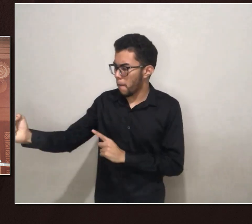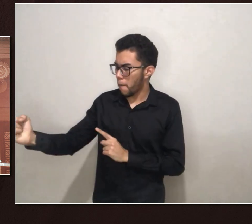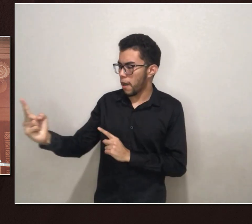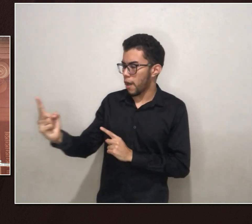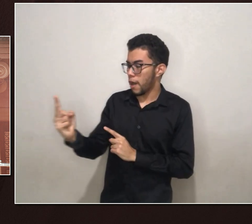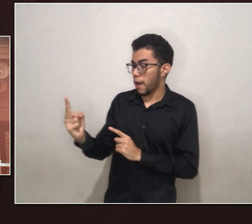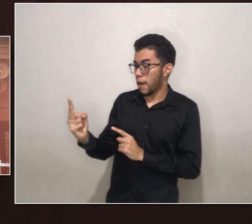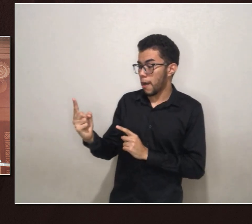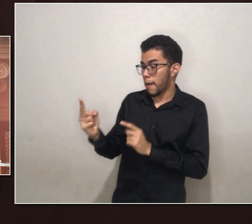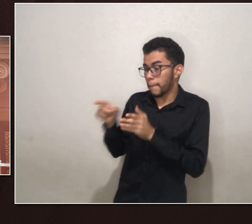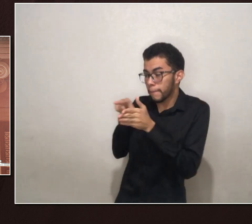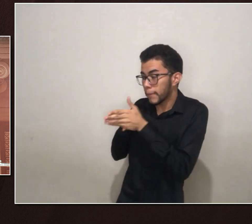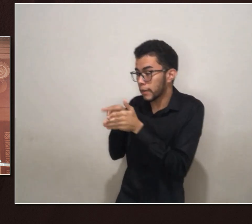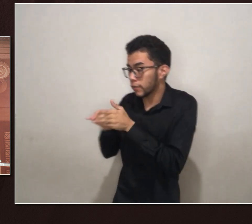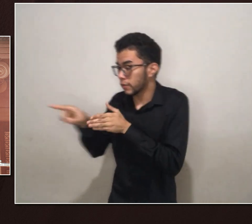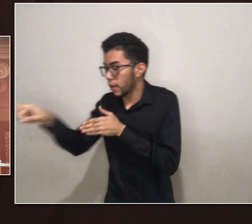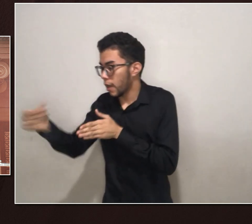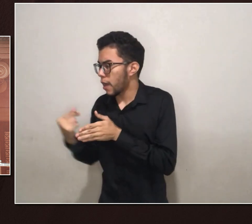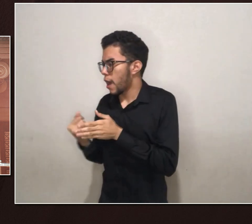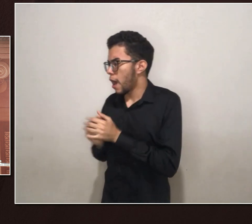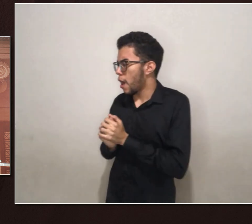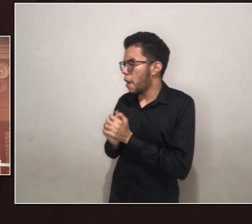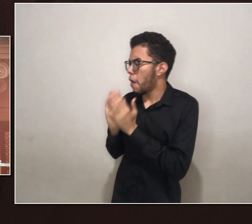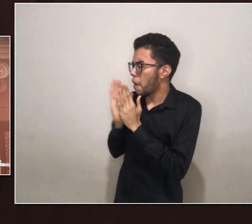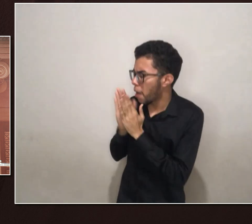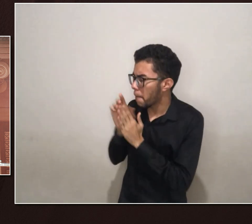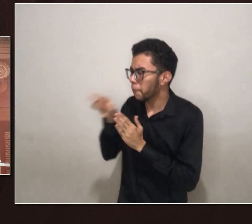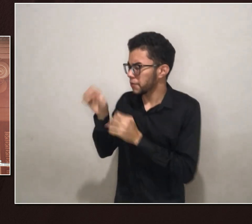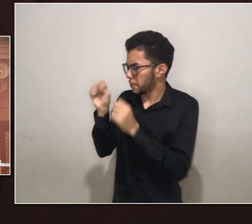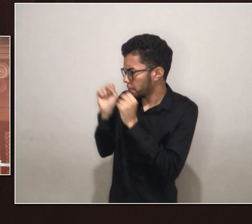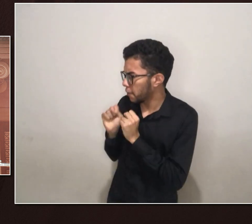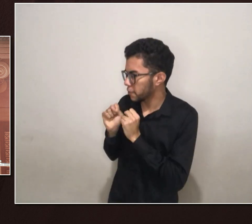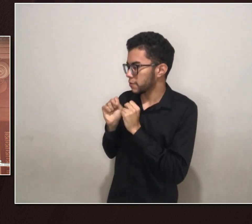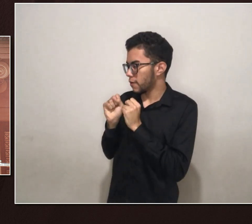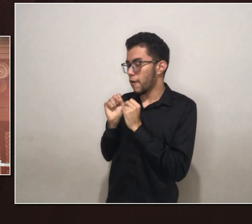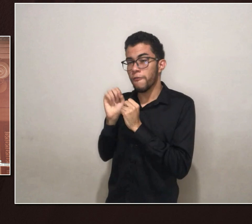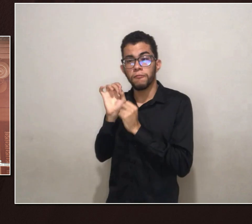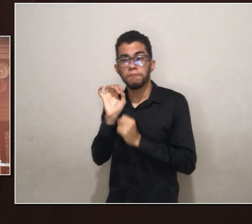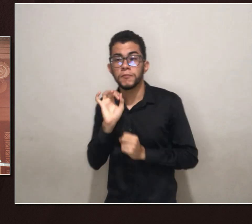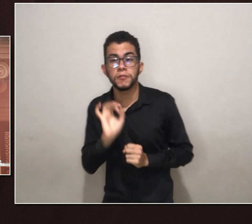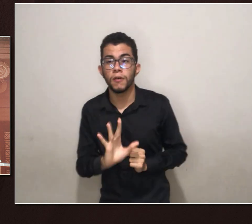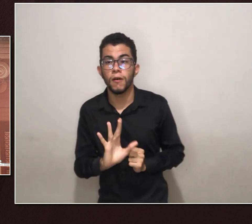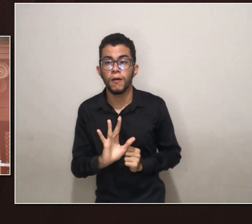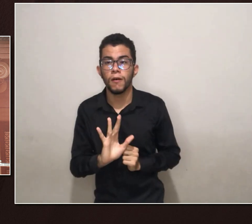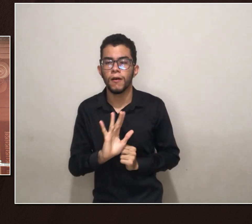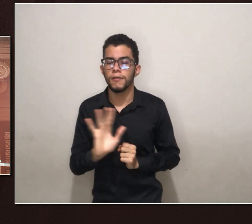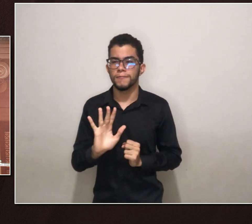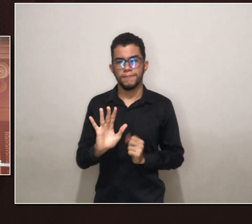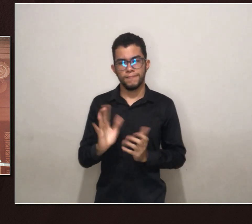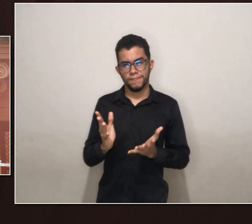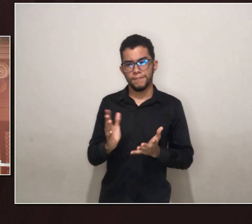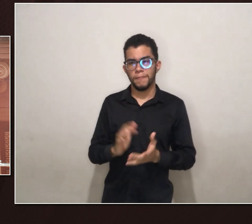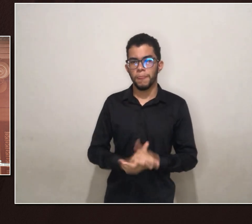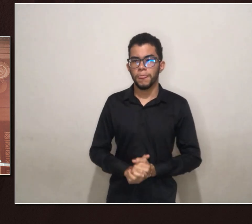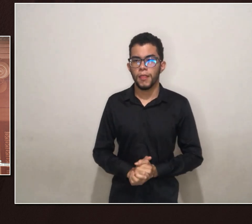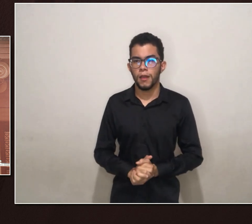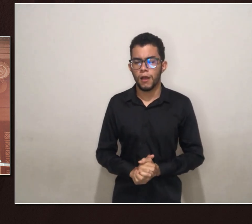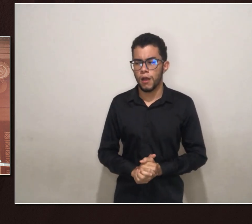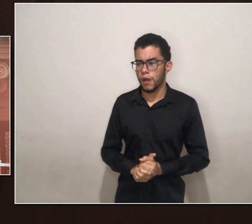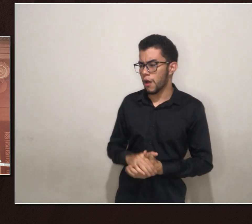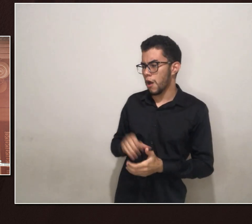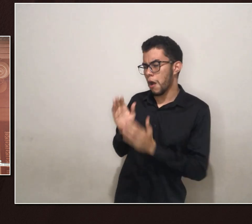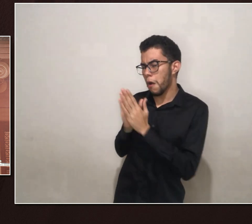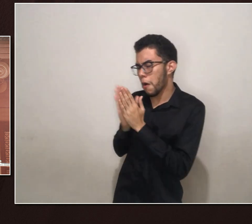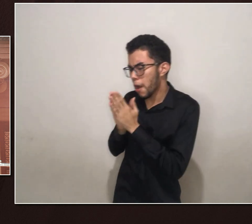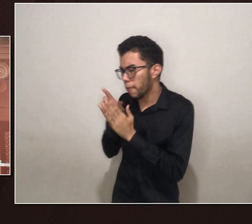começar, como fazer a abordagem. Deixa escapar, né, da sua boca: posso orar por você? E aí